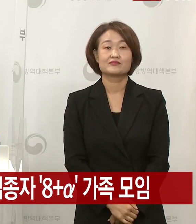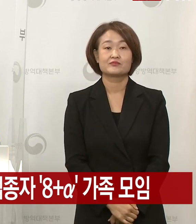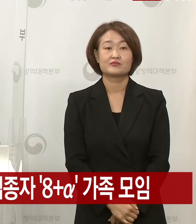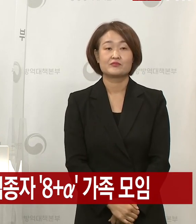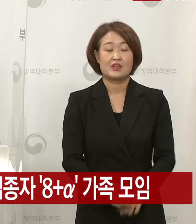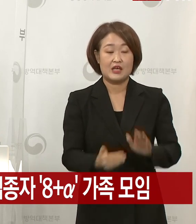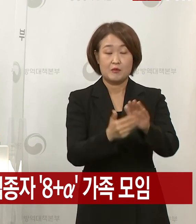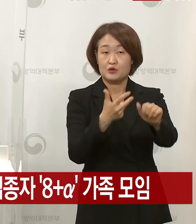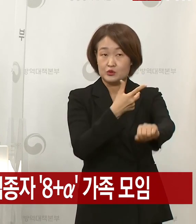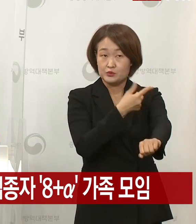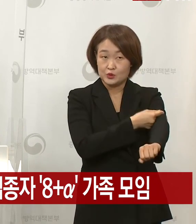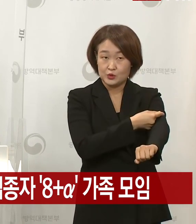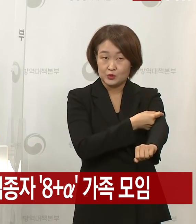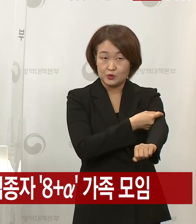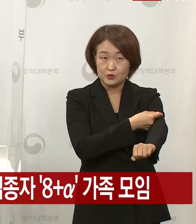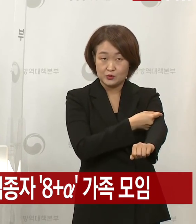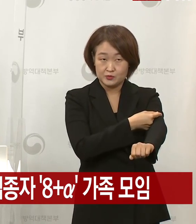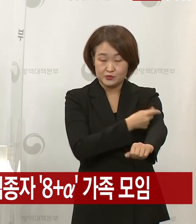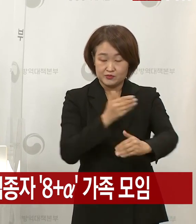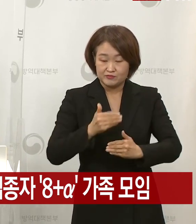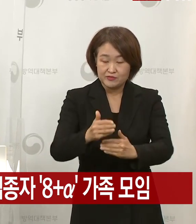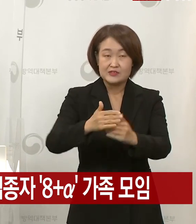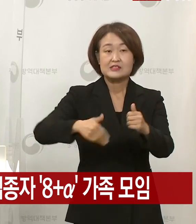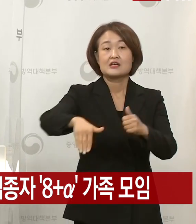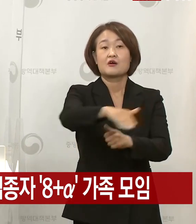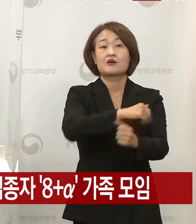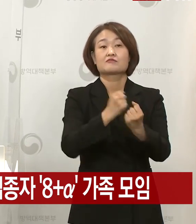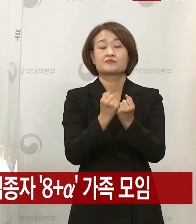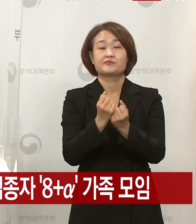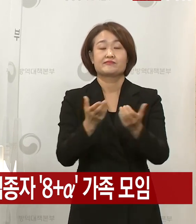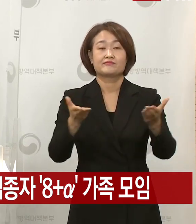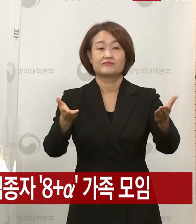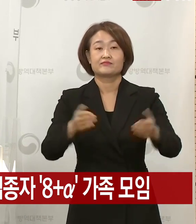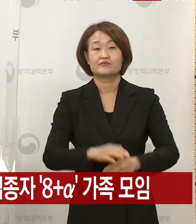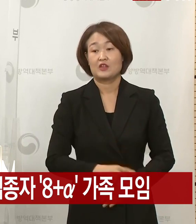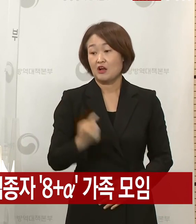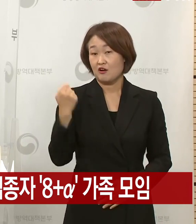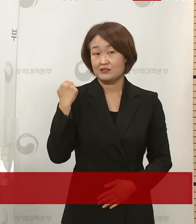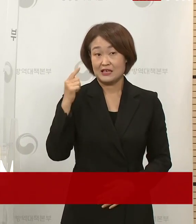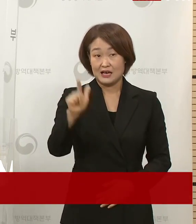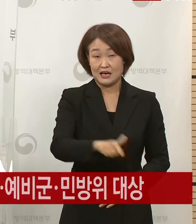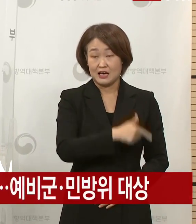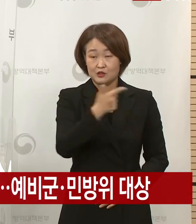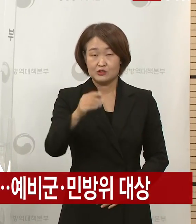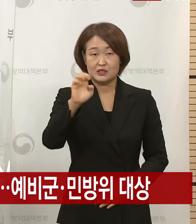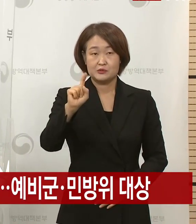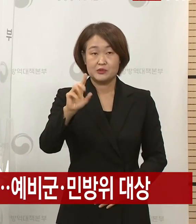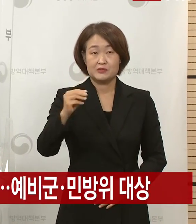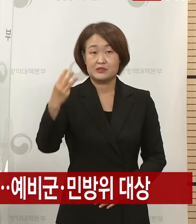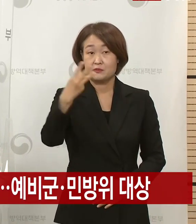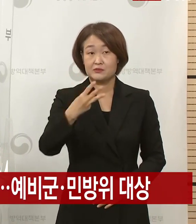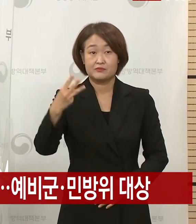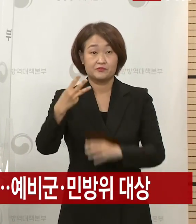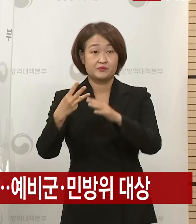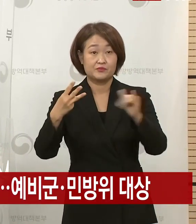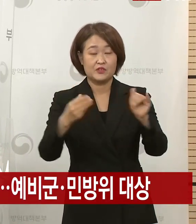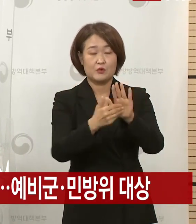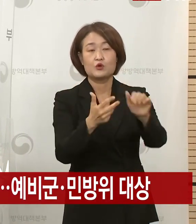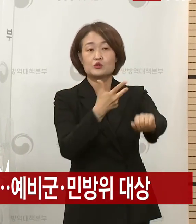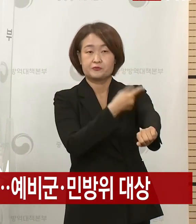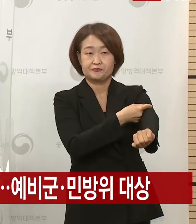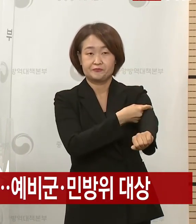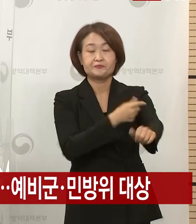다음은 예방접종 진행 상황 설명드리겠습니다. 어제 하루 41만 3천 명이